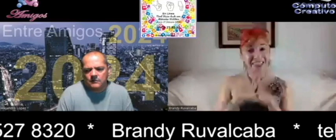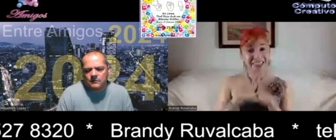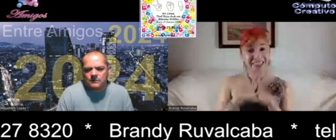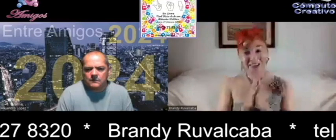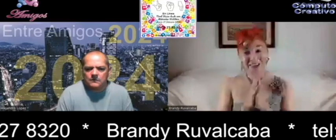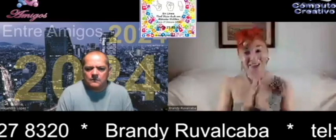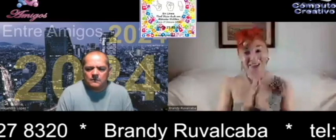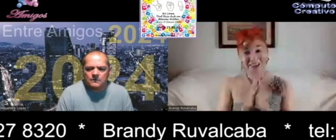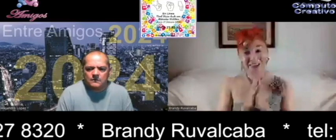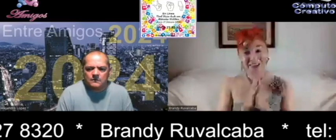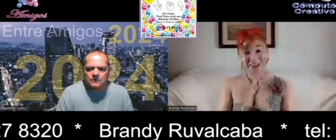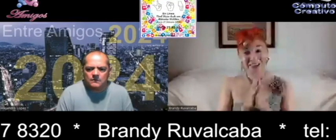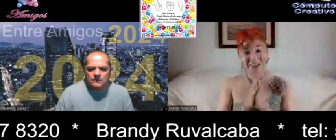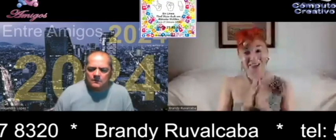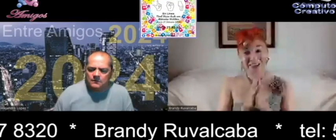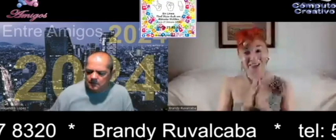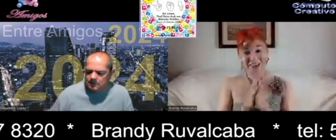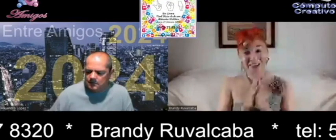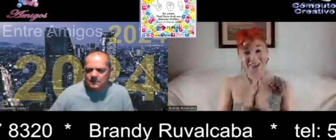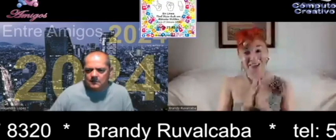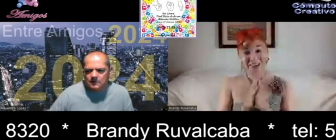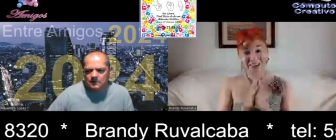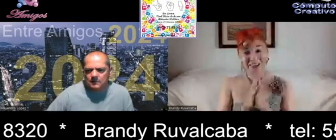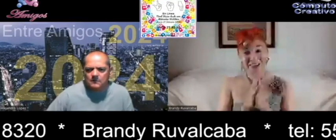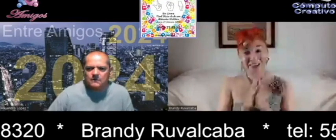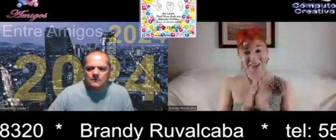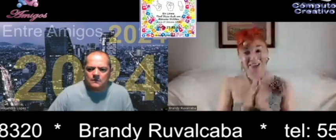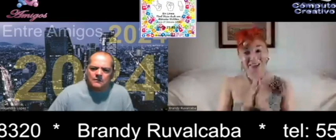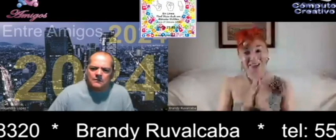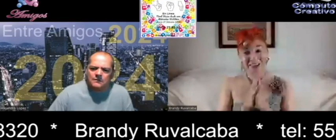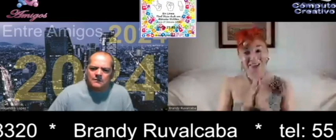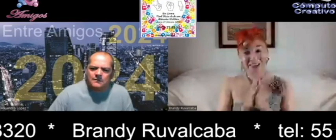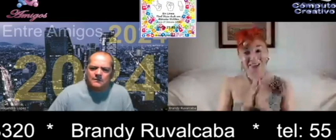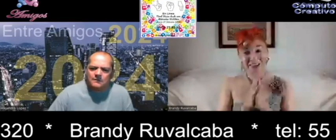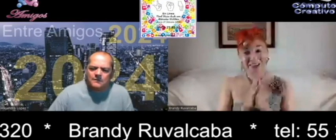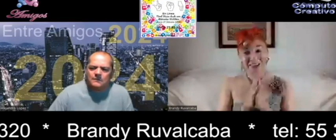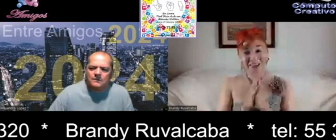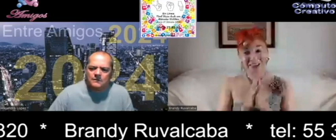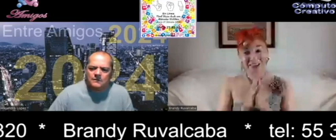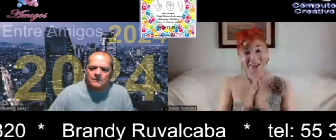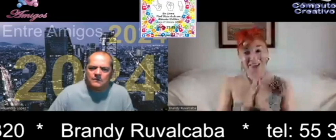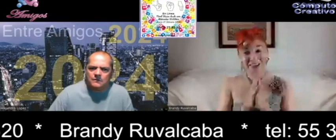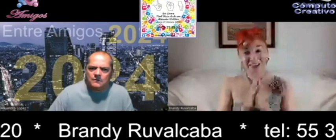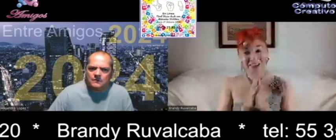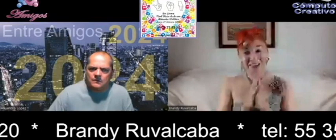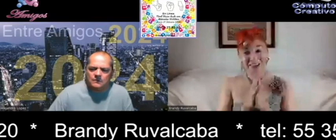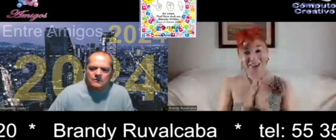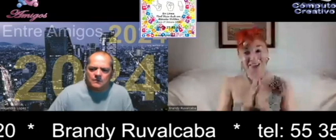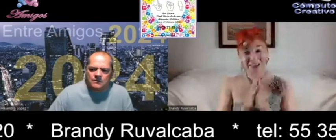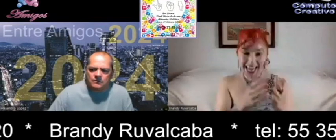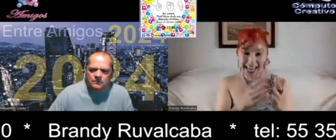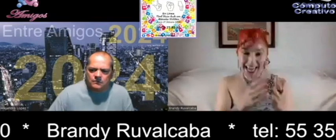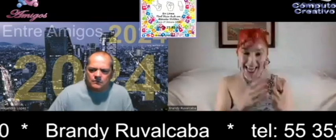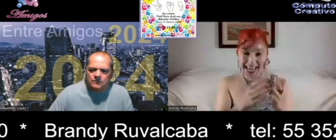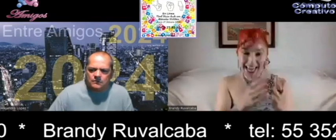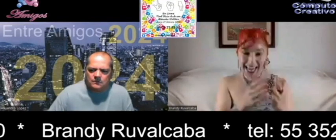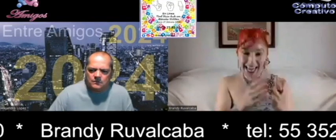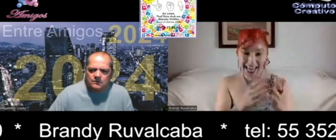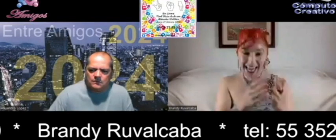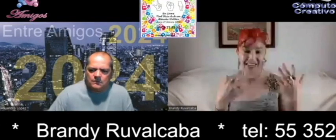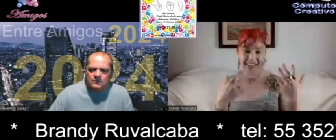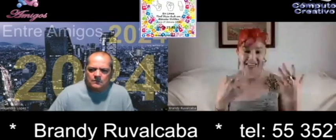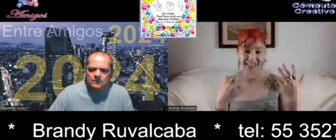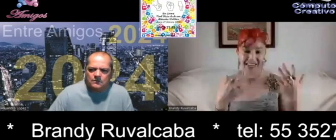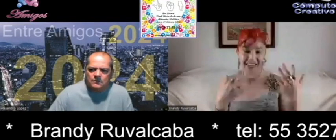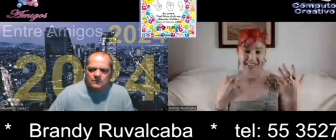forma pasa con las personas o las personas sordas. Entonces, dependiendo lo que veas en la cultura del